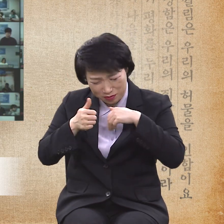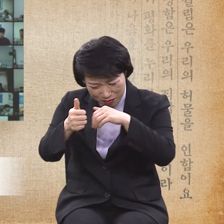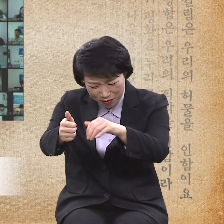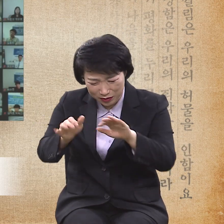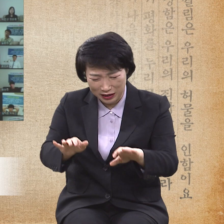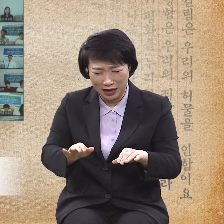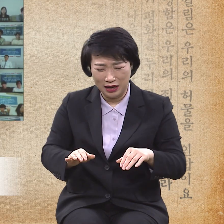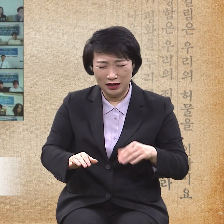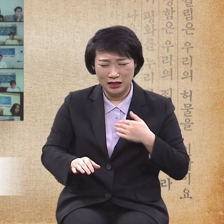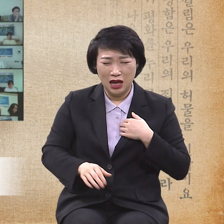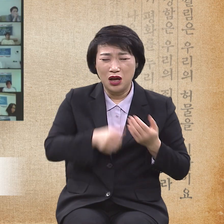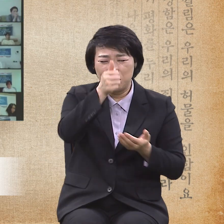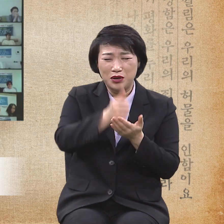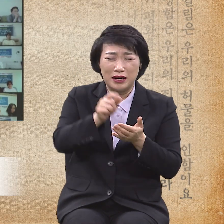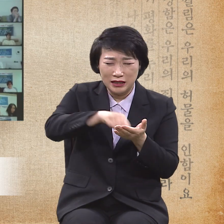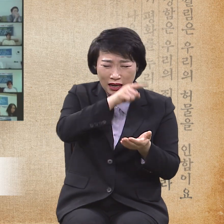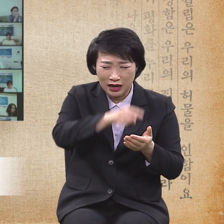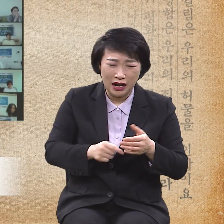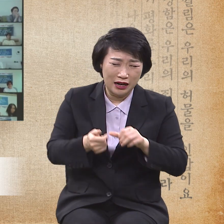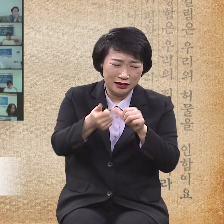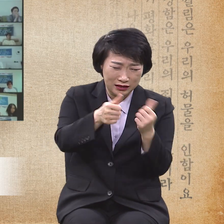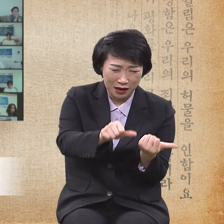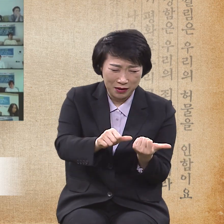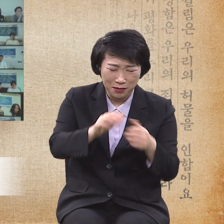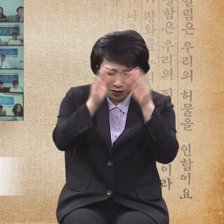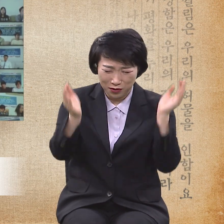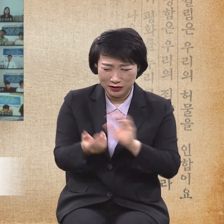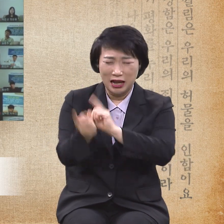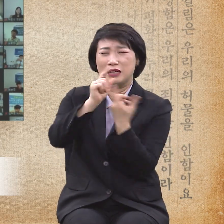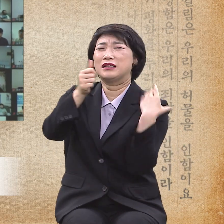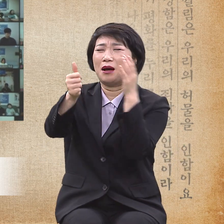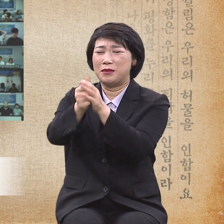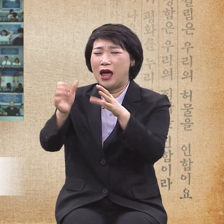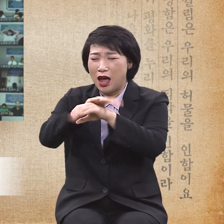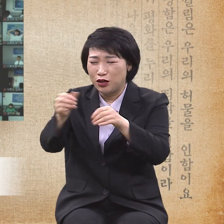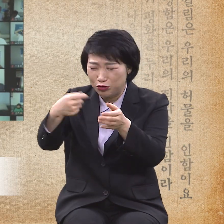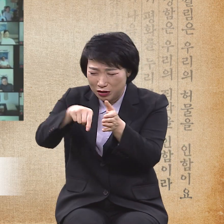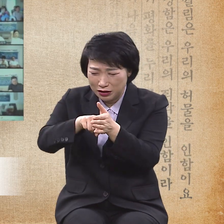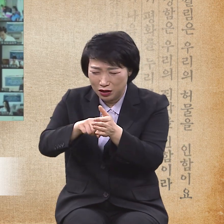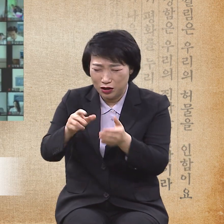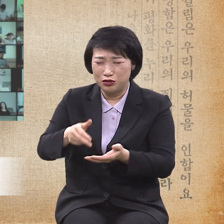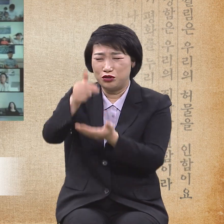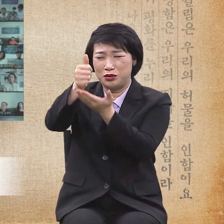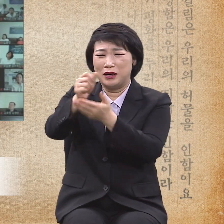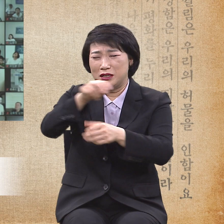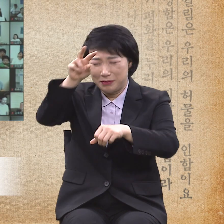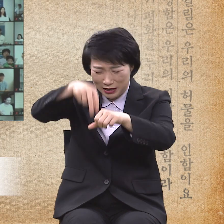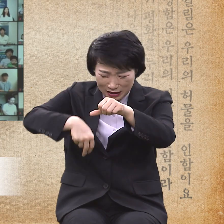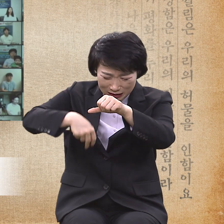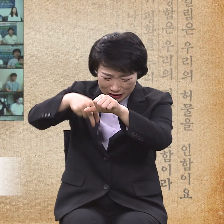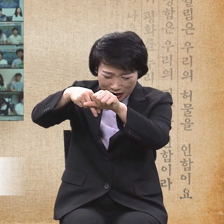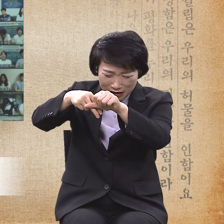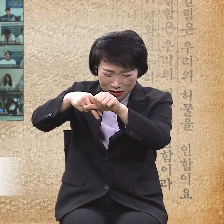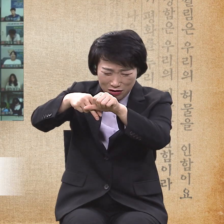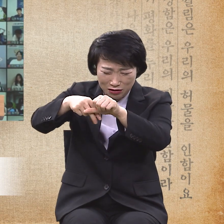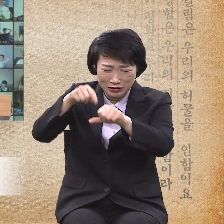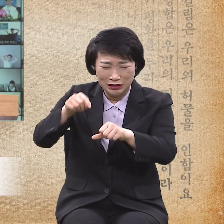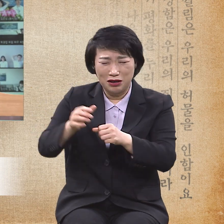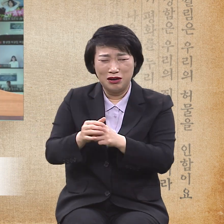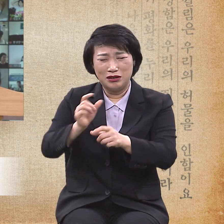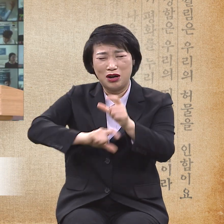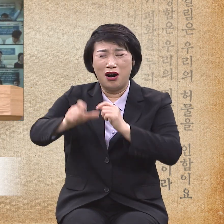보내서 죄값은 사망을 해결하시려고 십자가에 매달아 그보다